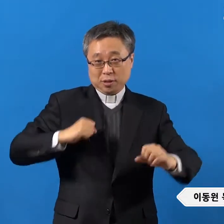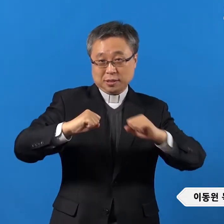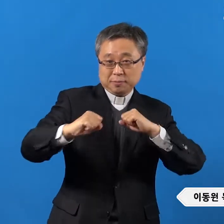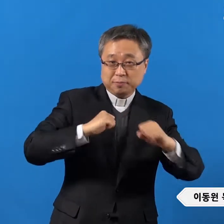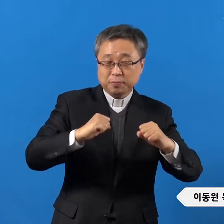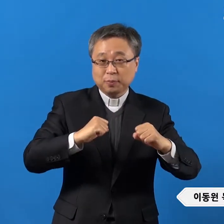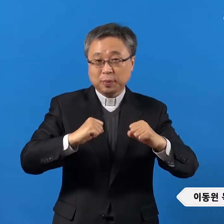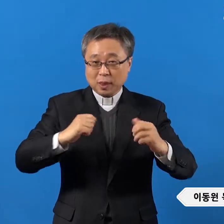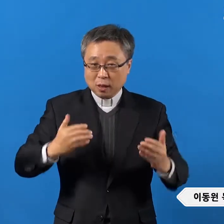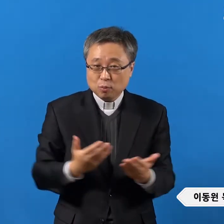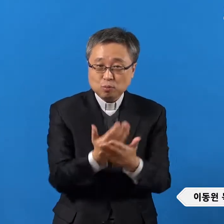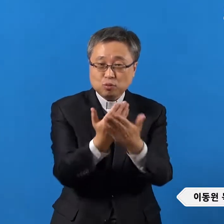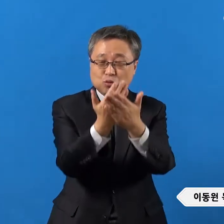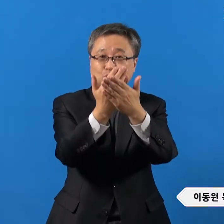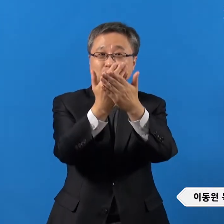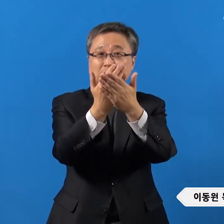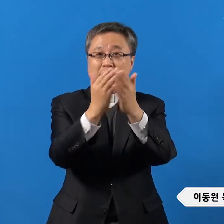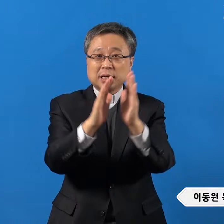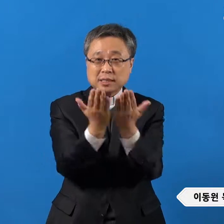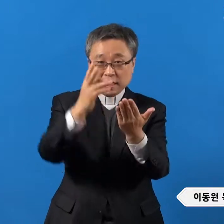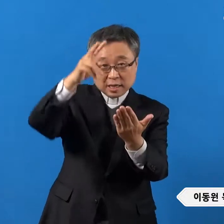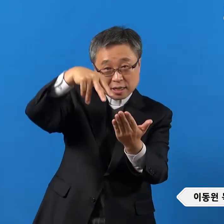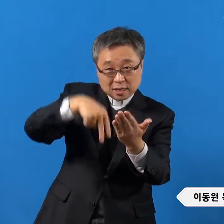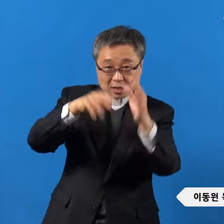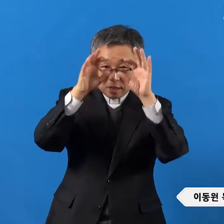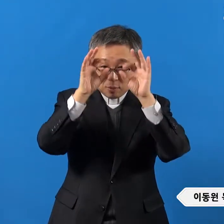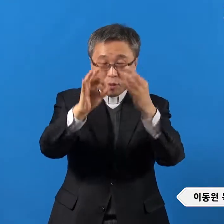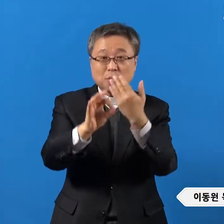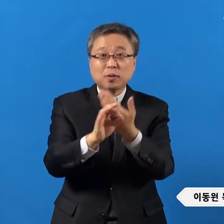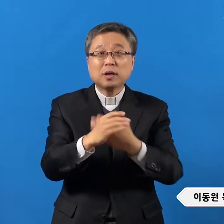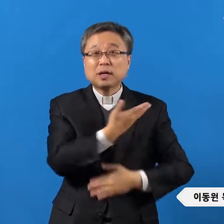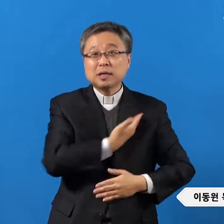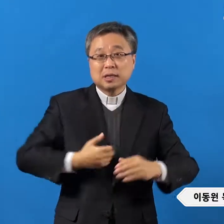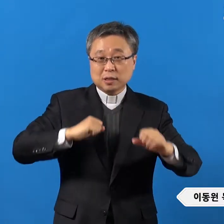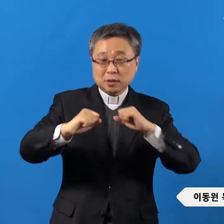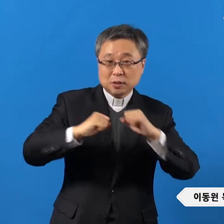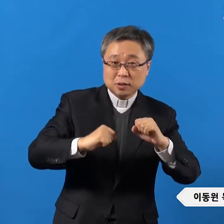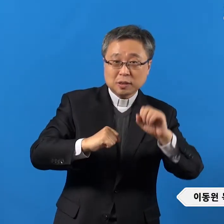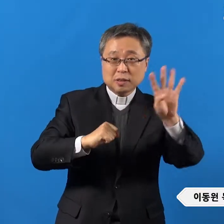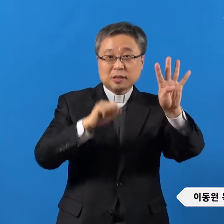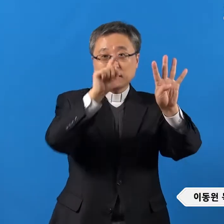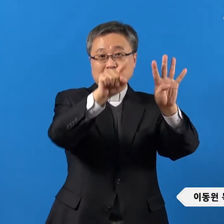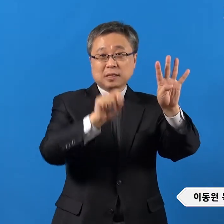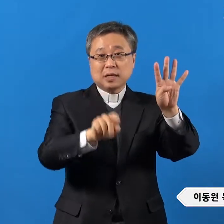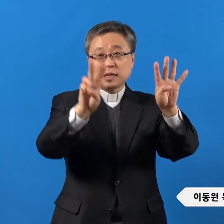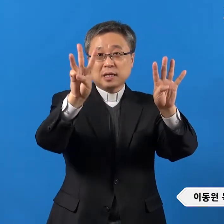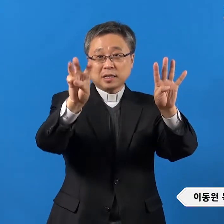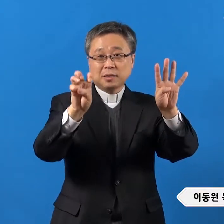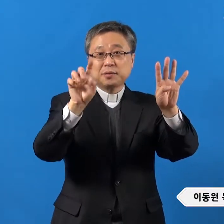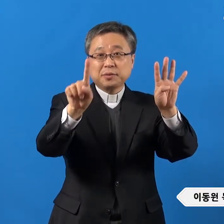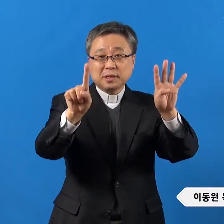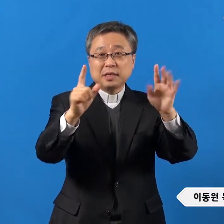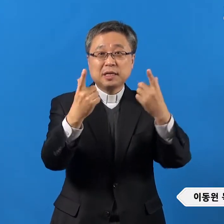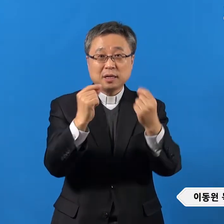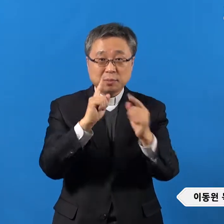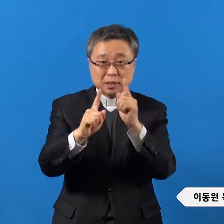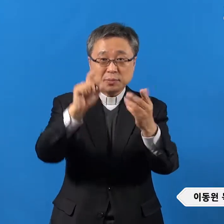사도행전의 부흥의 장을 계속 읽어내려가 보면 사도행전 4장 31절에 이런 말씀이 기록되어 있습니다. 한번